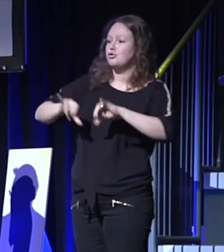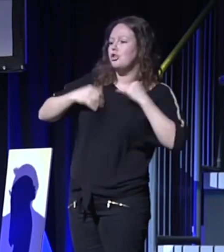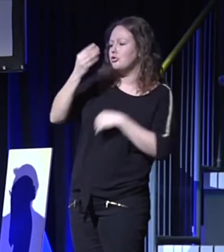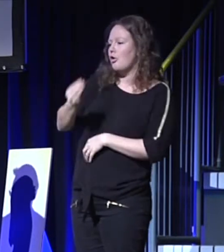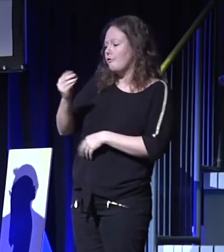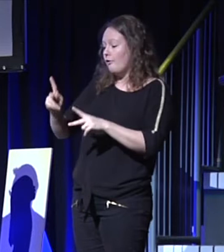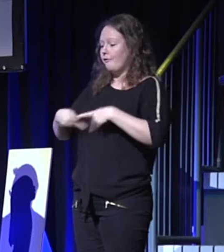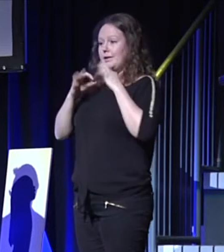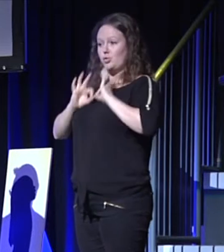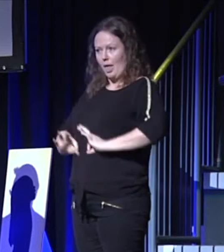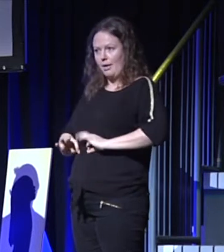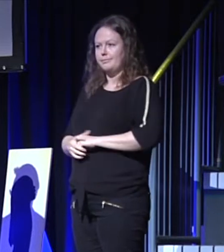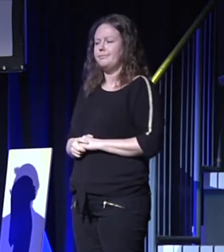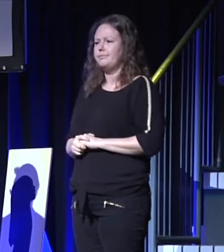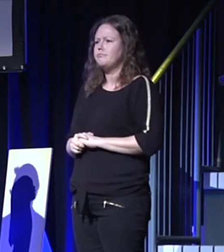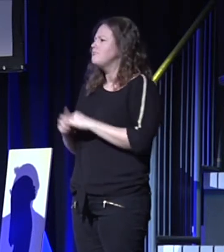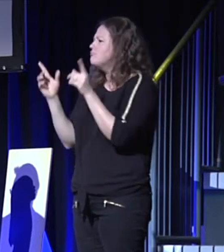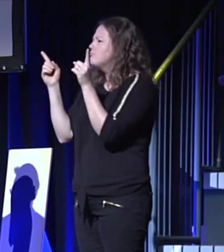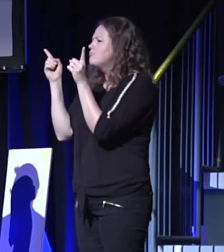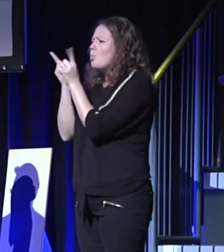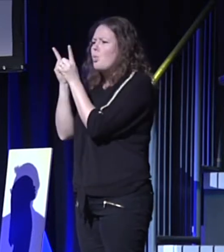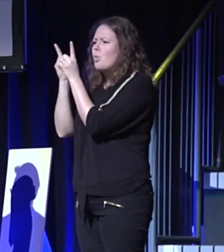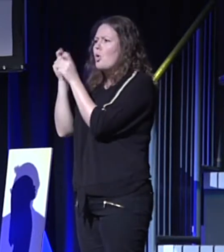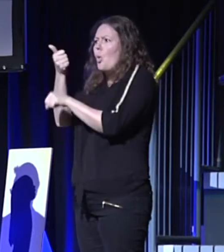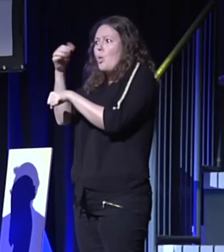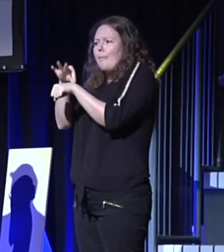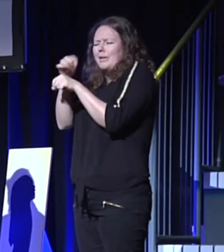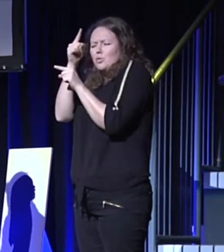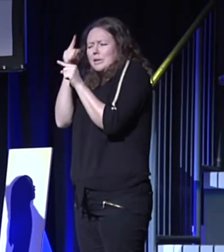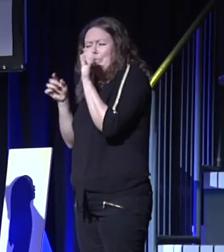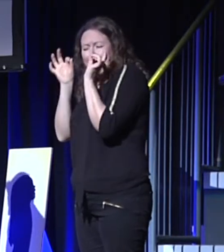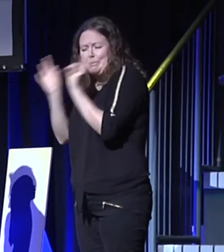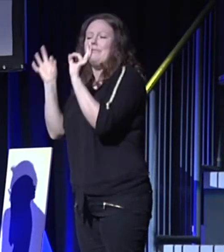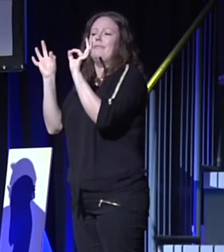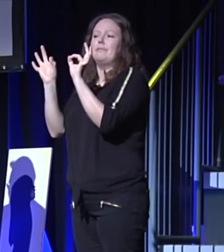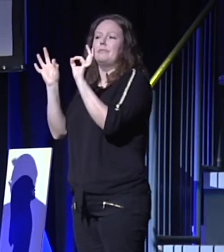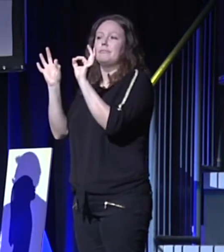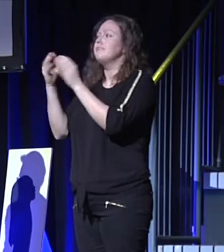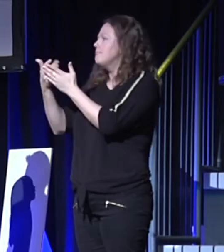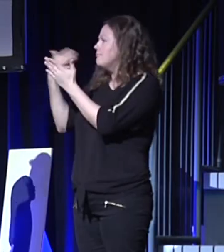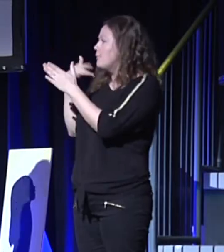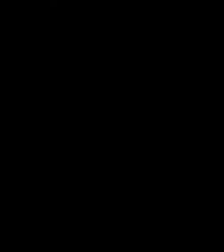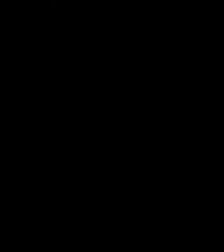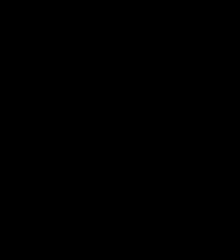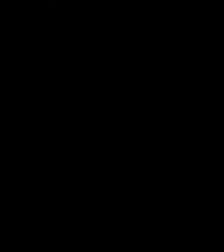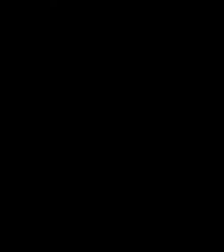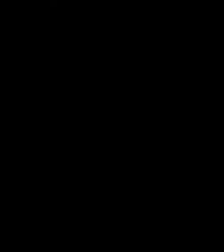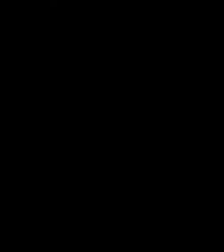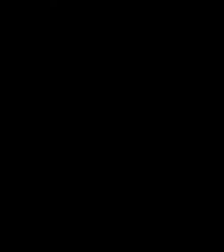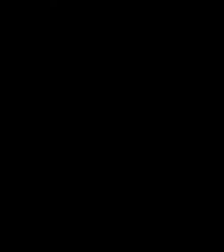vie scolaire. Et d'abord, en quelques secondes, 1 minute 30 exactement, ce qui a été fait en 2018.